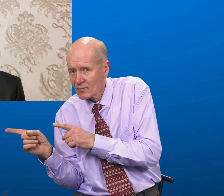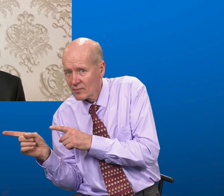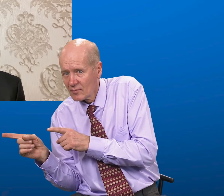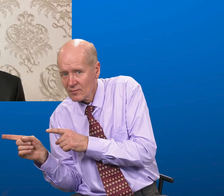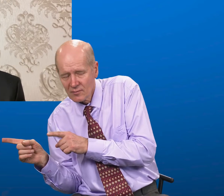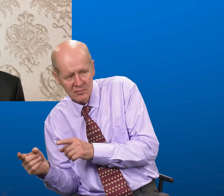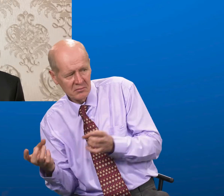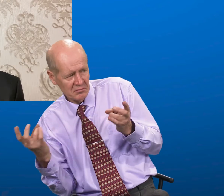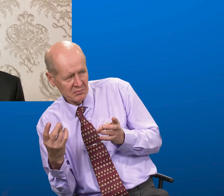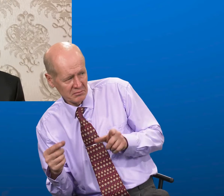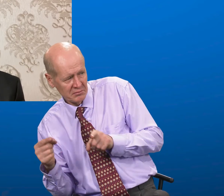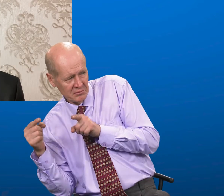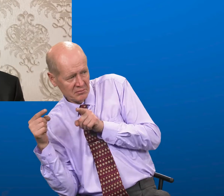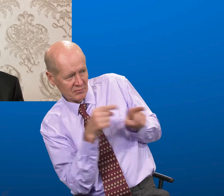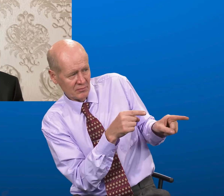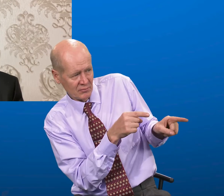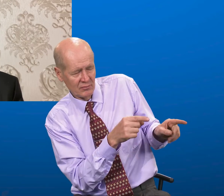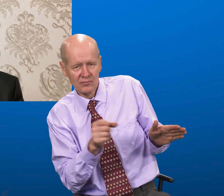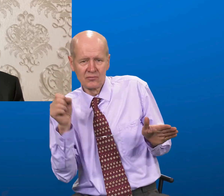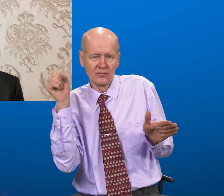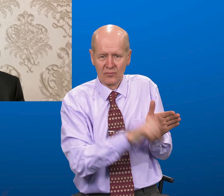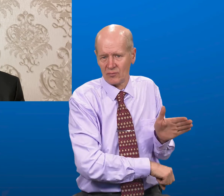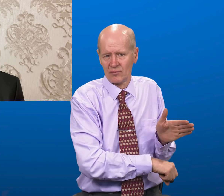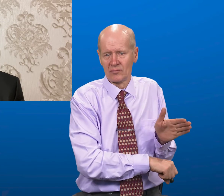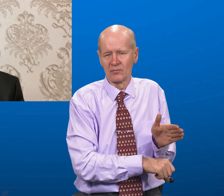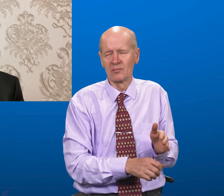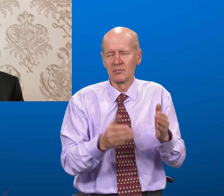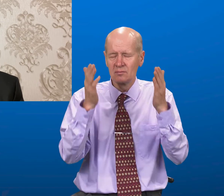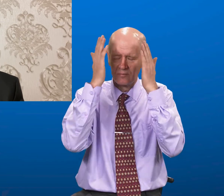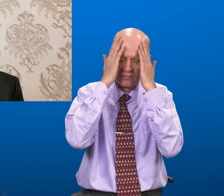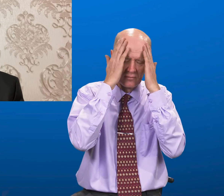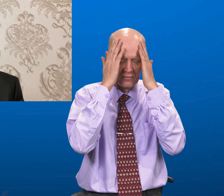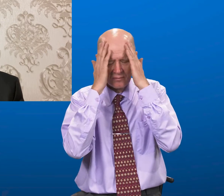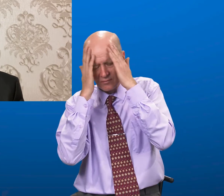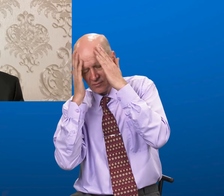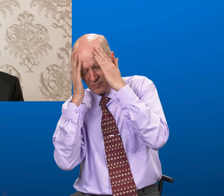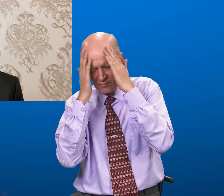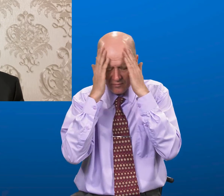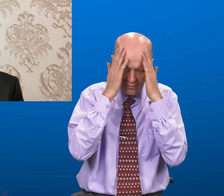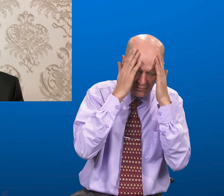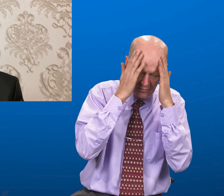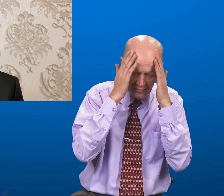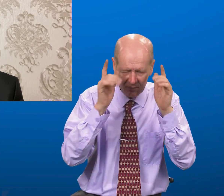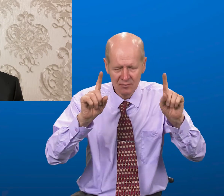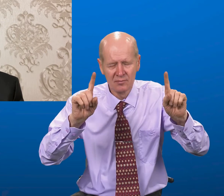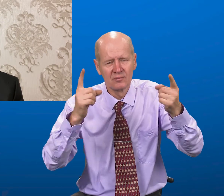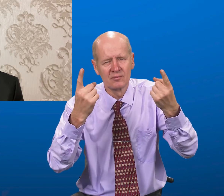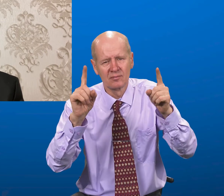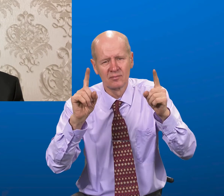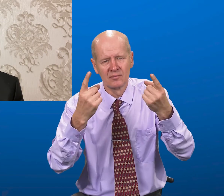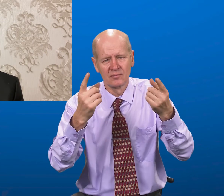отреагировали люди тогда вот таким ужасным образом. Они решили его